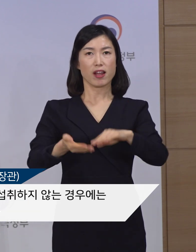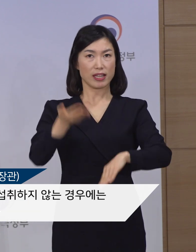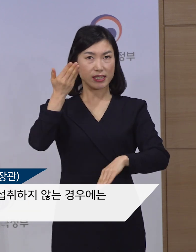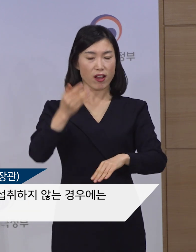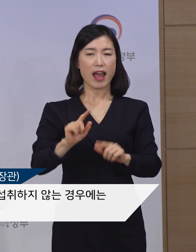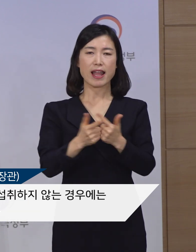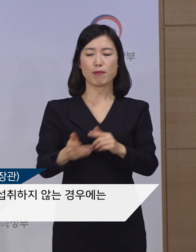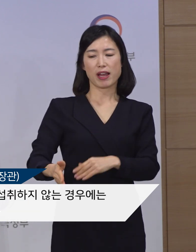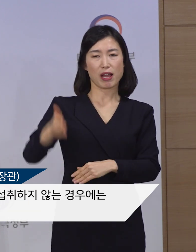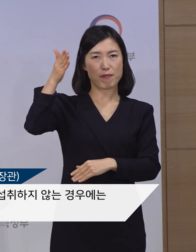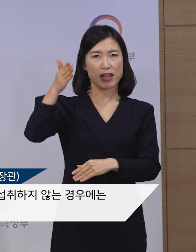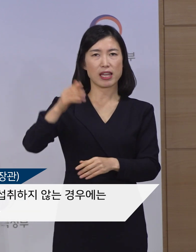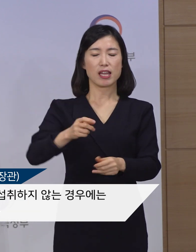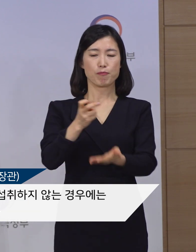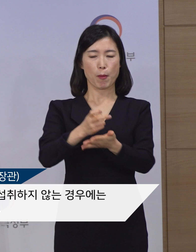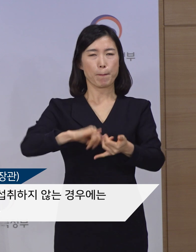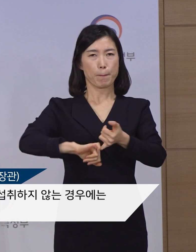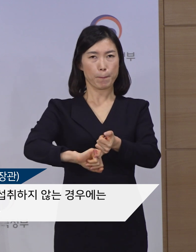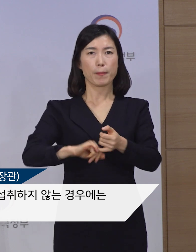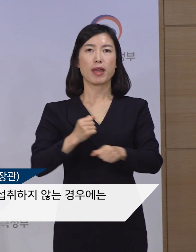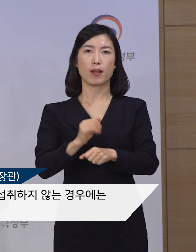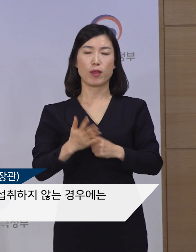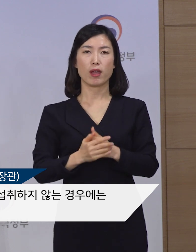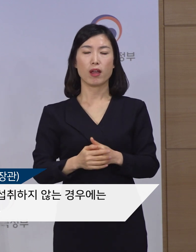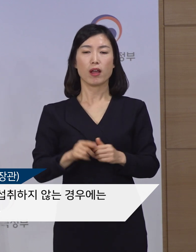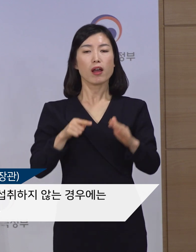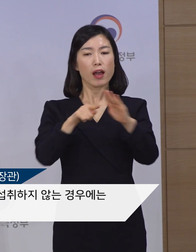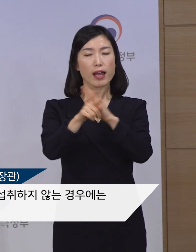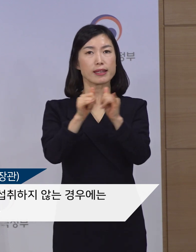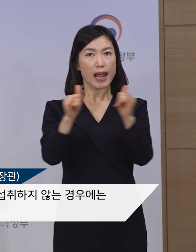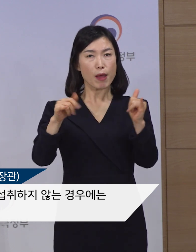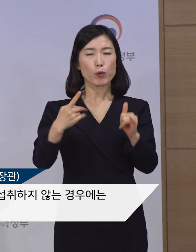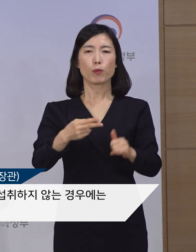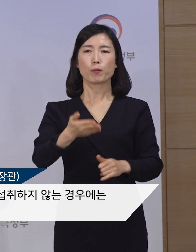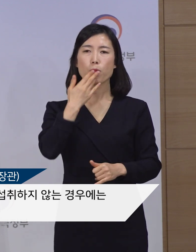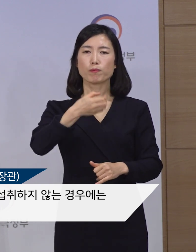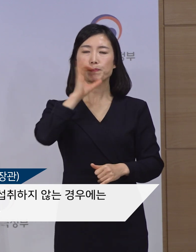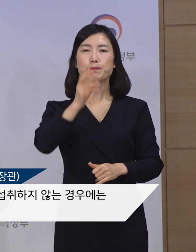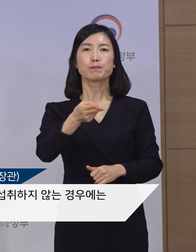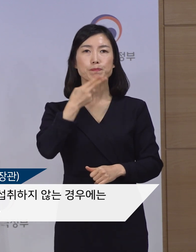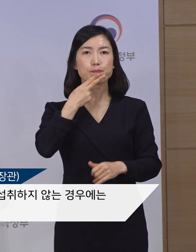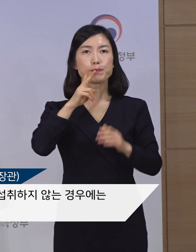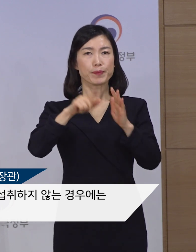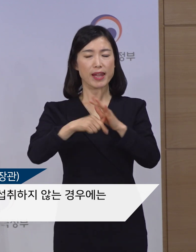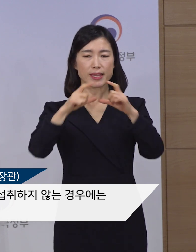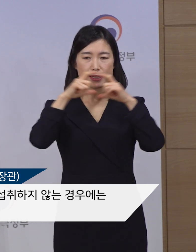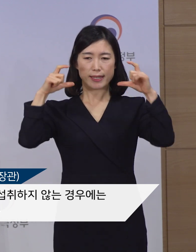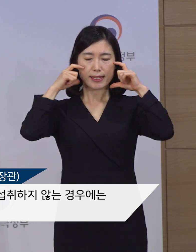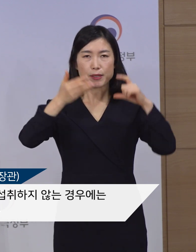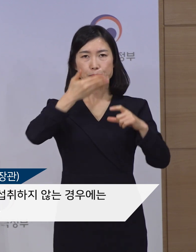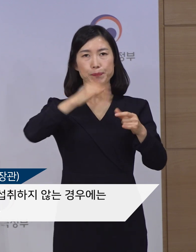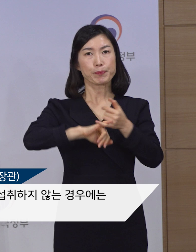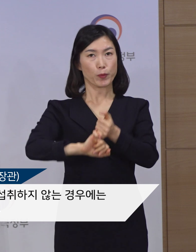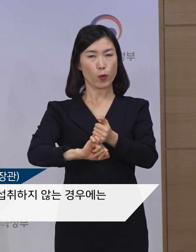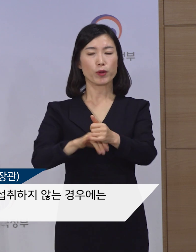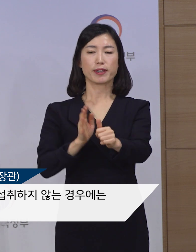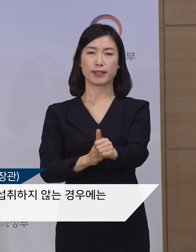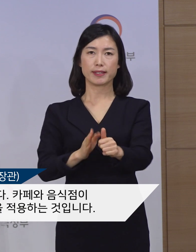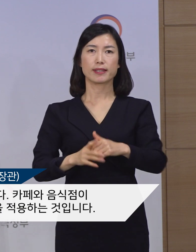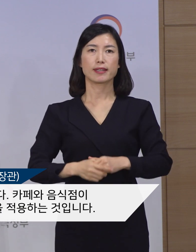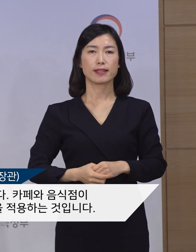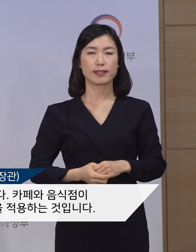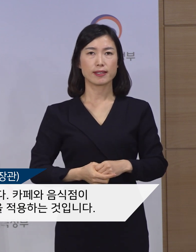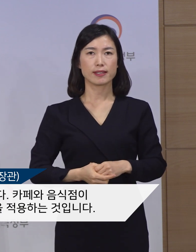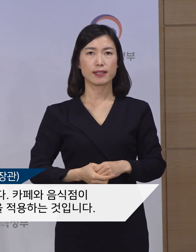의무화됩니다. 이용자도 음식을 섭취하지 않는 경우에는 반드시 마스크를 착용해 주시기를 부탁드립니다.